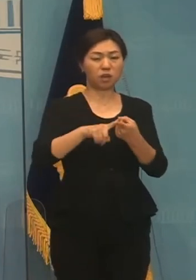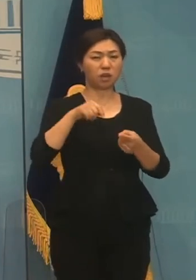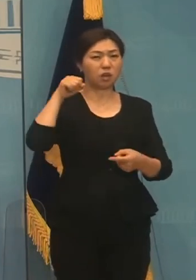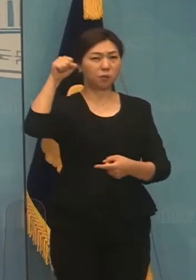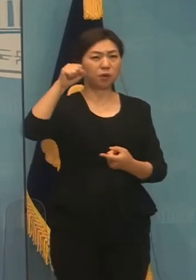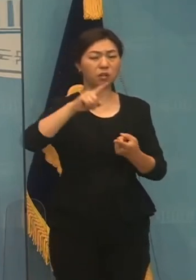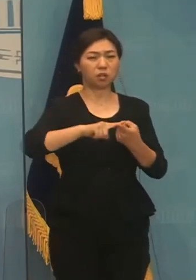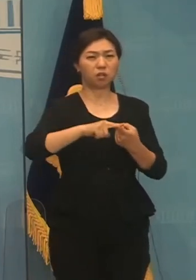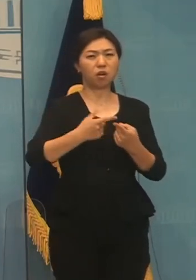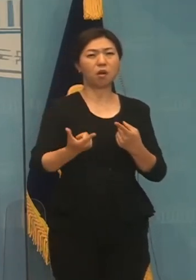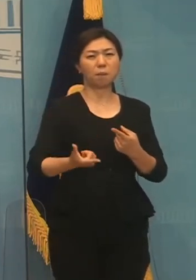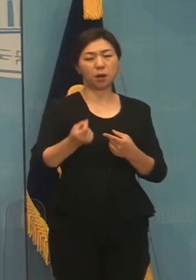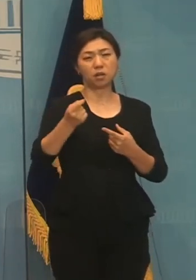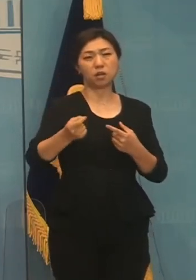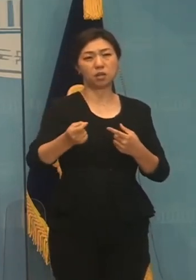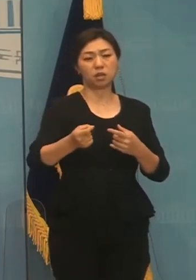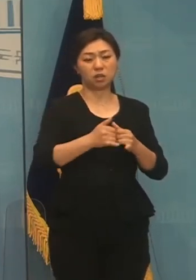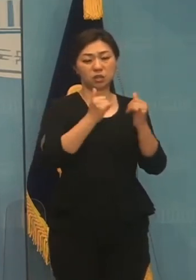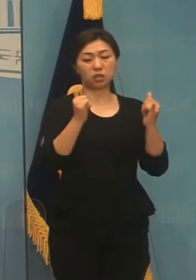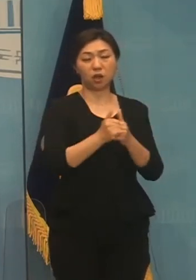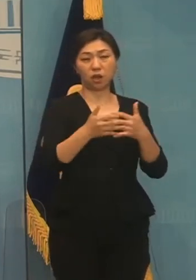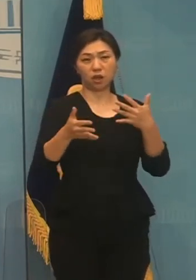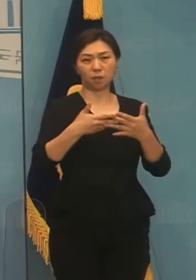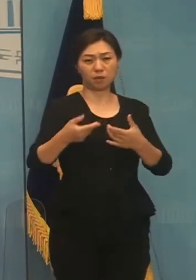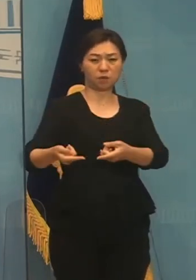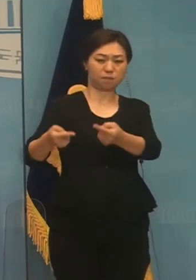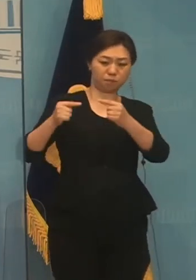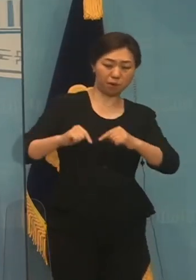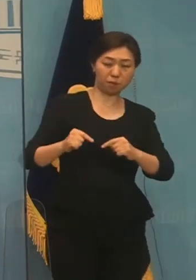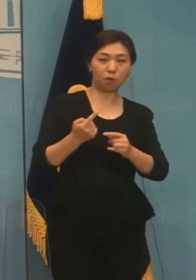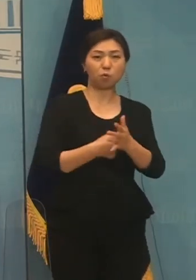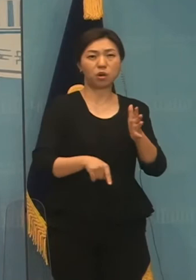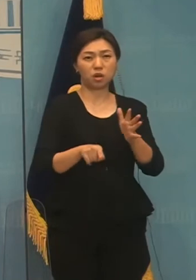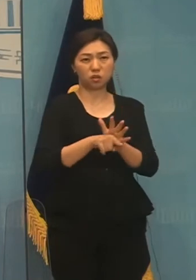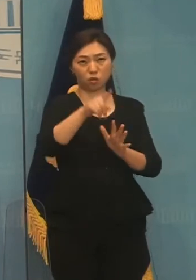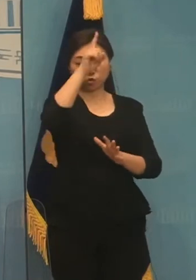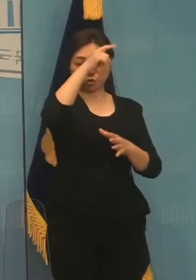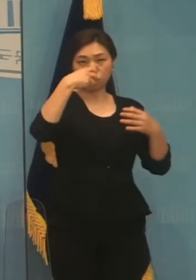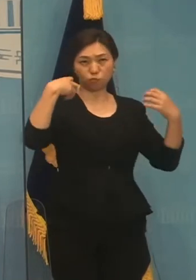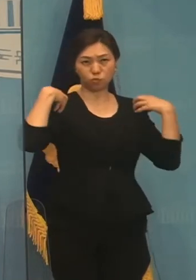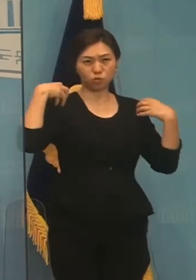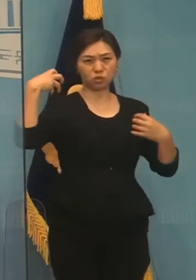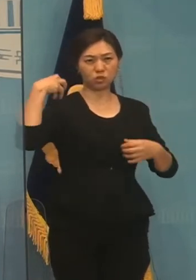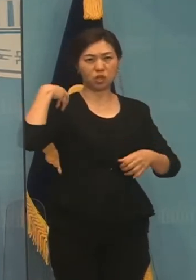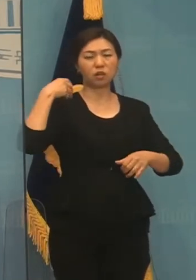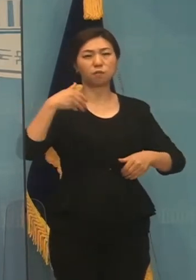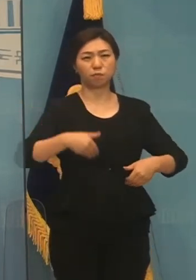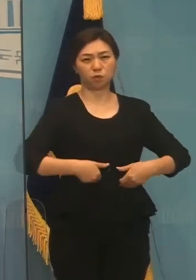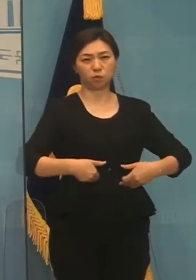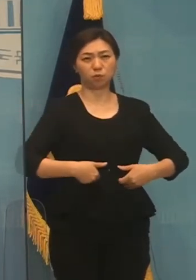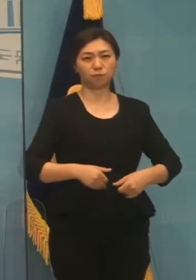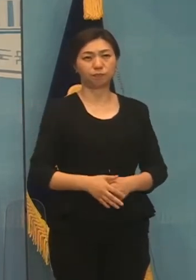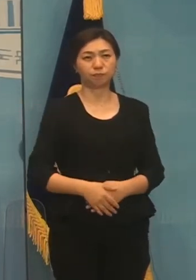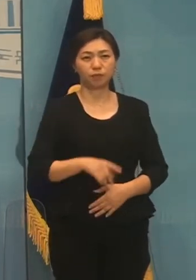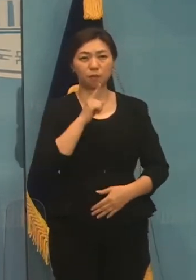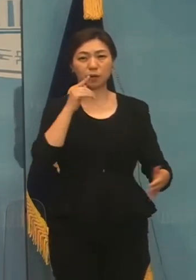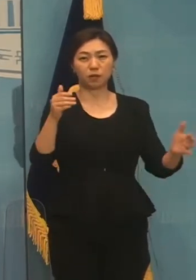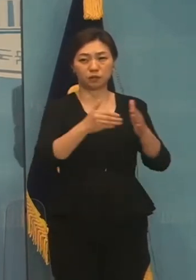합의 타결에 협조할 수 있도록 정부가 책임있게 나설 것을 촉구합니다. 이상입니다.